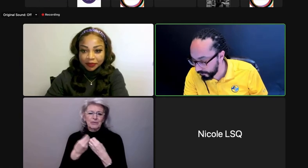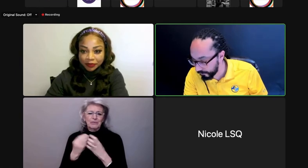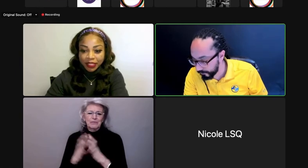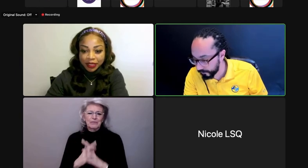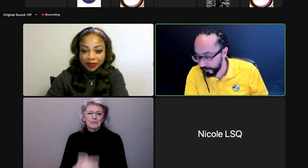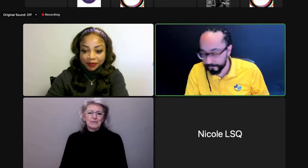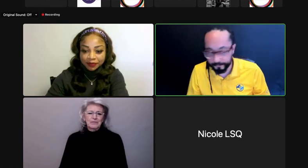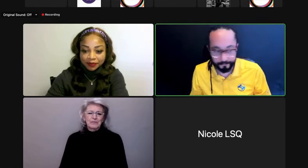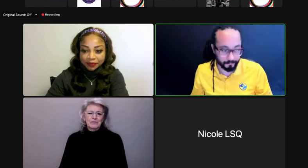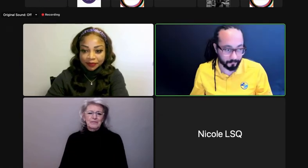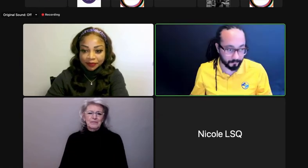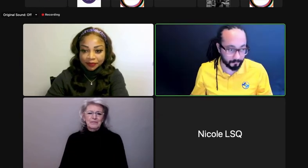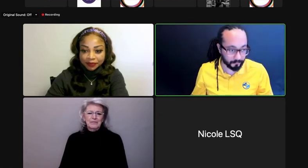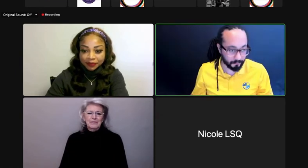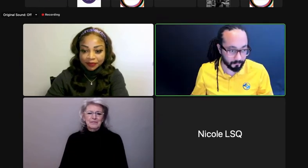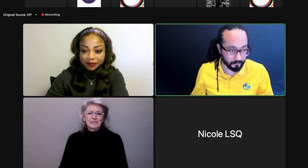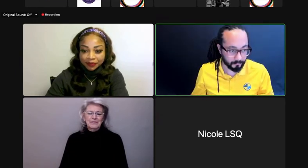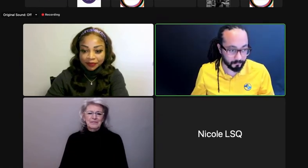Merci beaucoup.